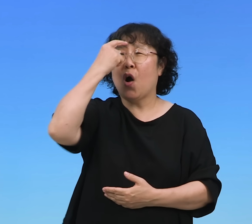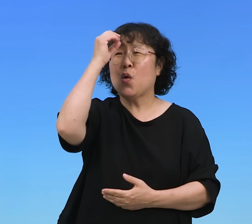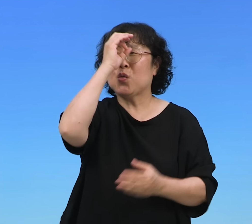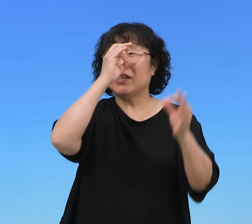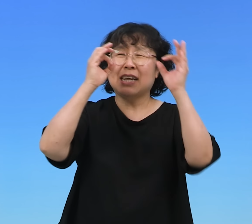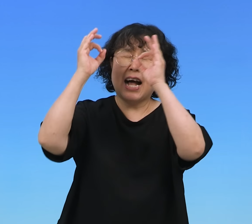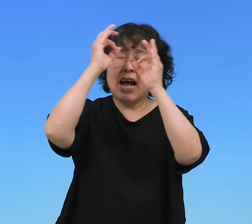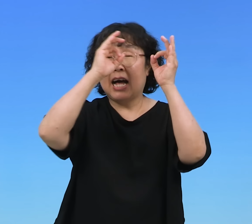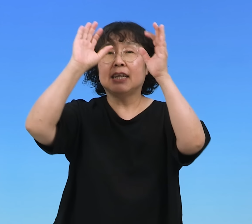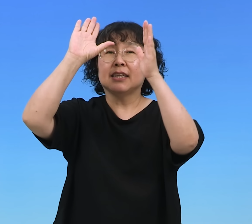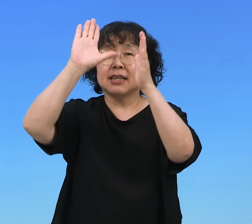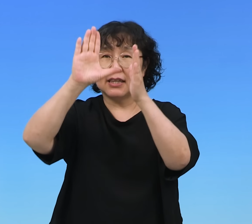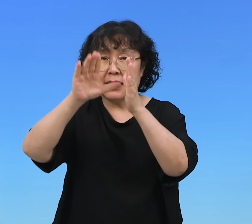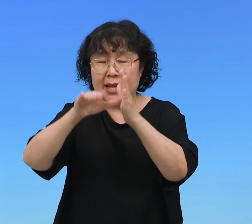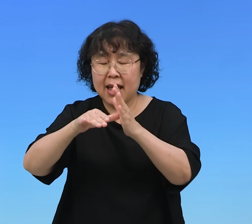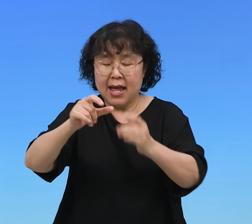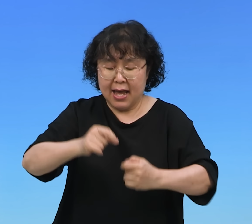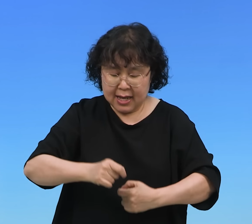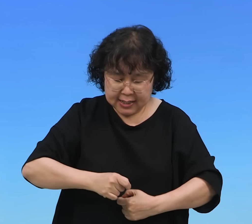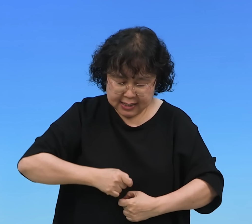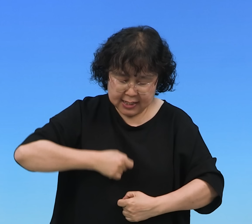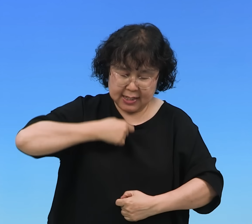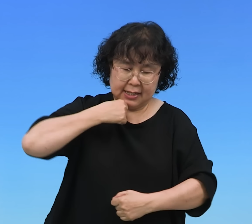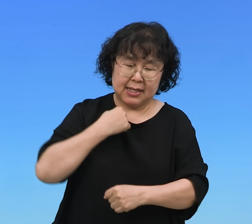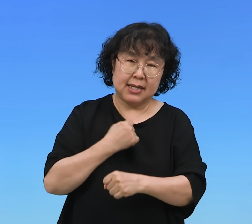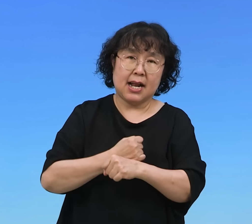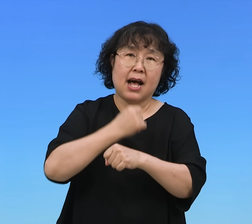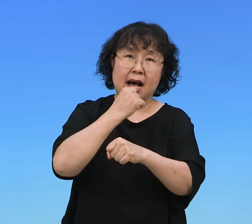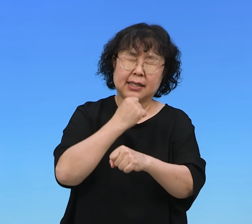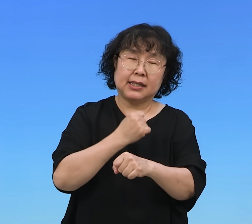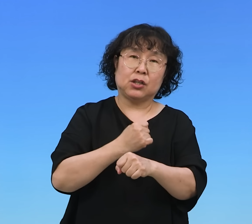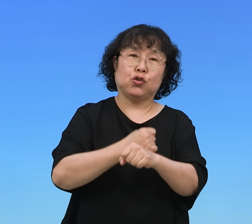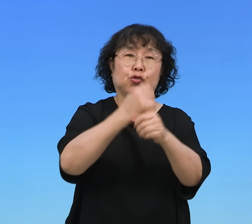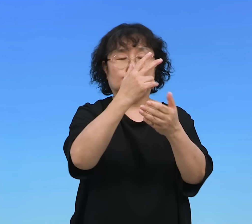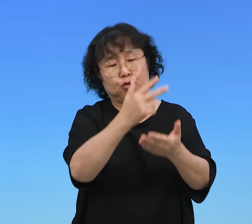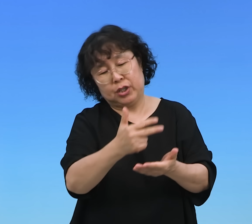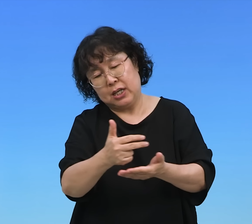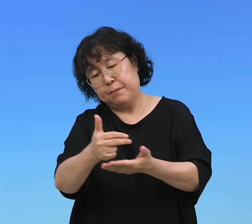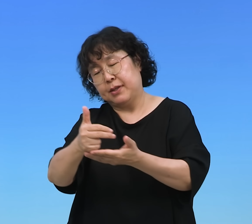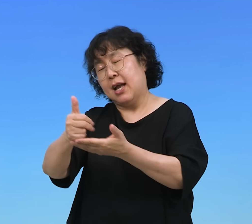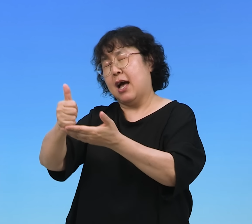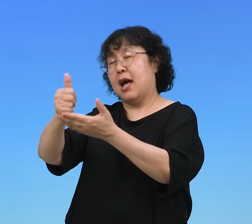너무나 신실하신 주님, 신실하신 주님 찬양해.